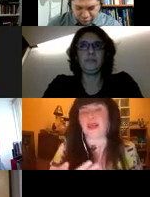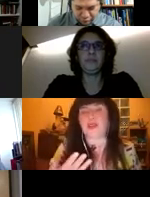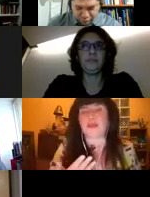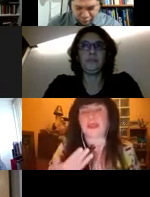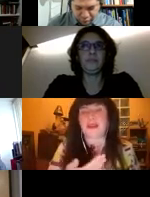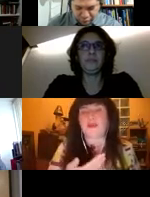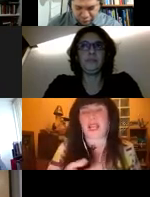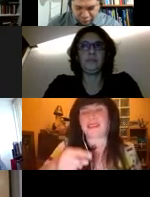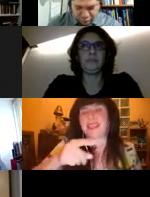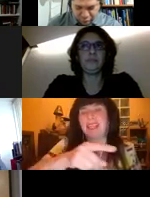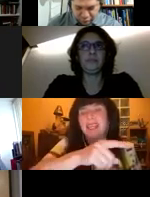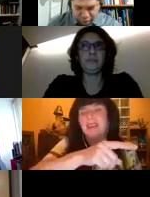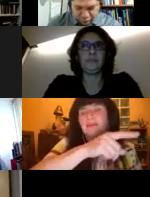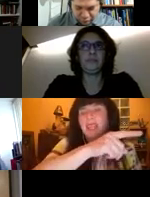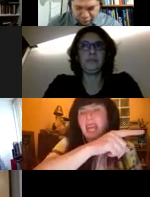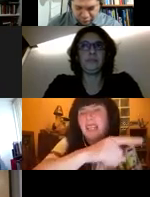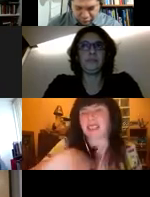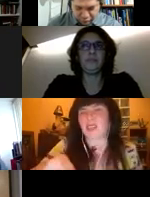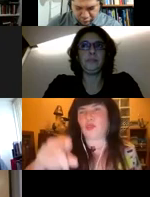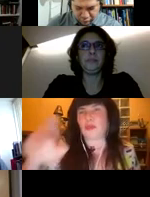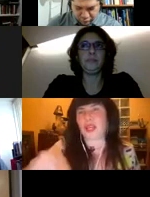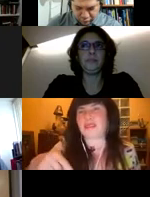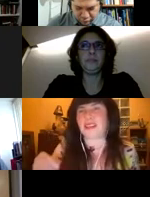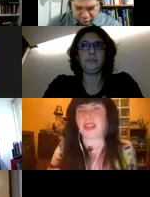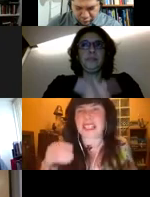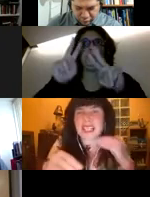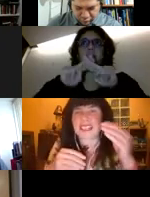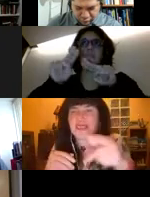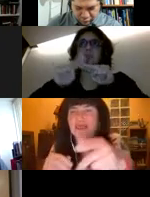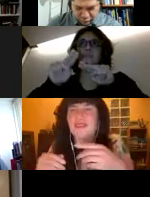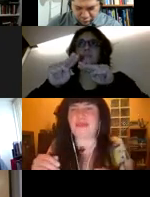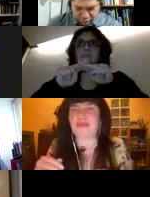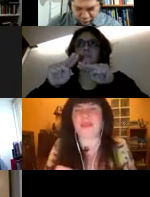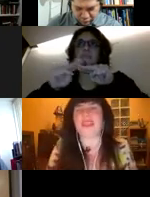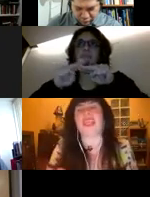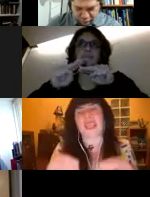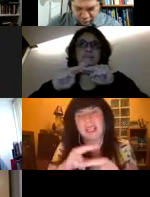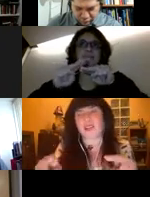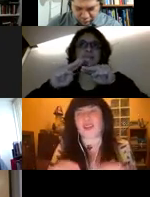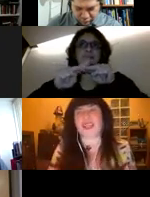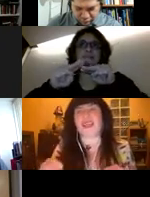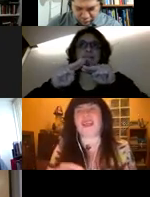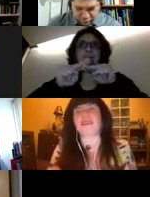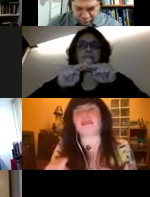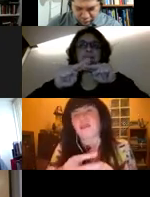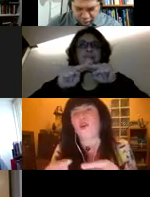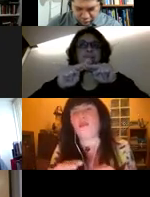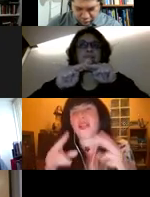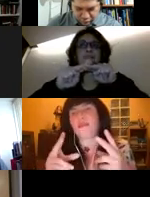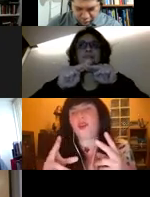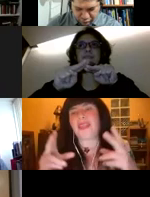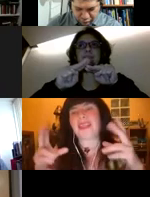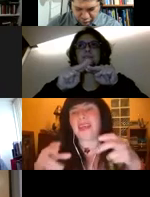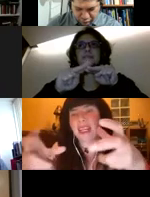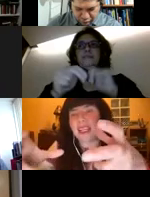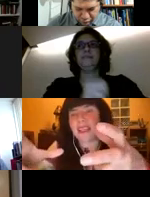Por ejemplo, si pensamos en la seña de hacer, ¿tú la puedes hacer? Hacer, Fabi. Claro, que es, o por